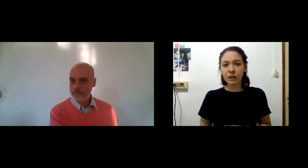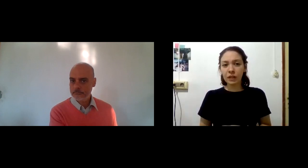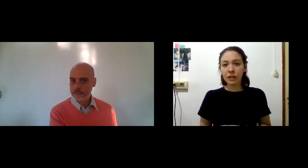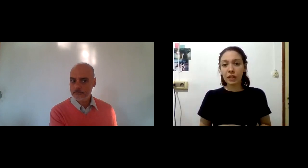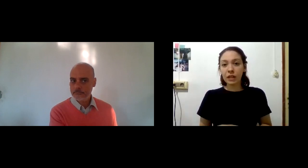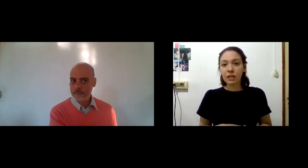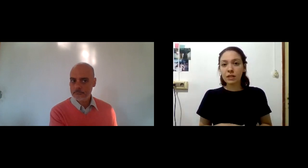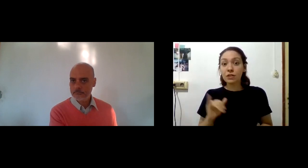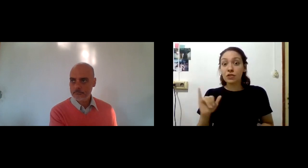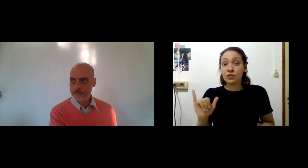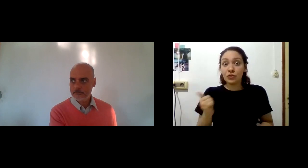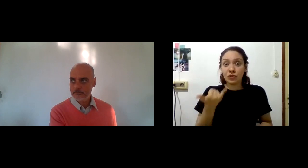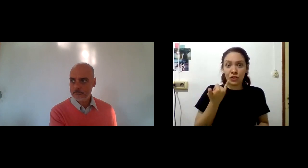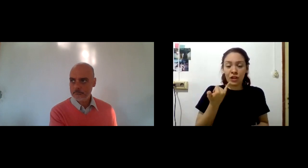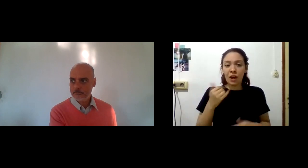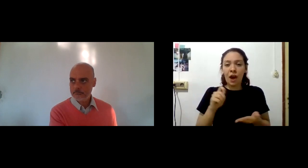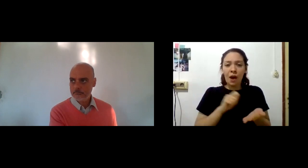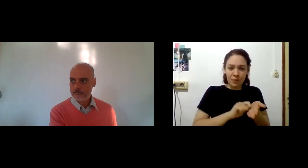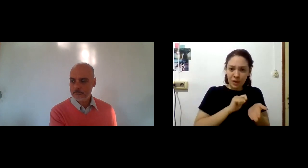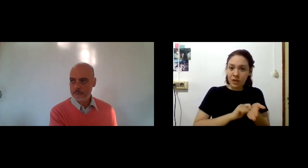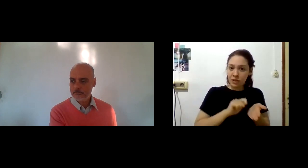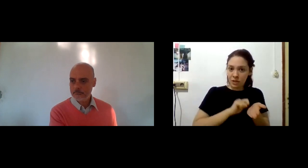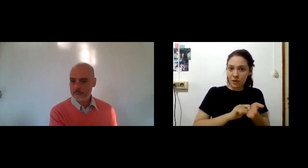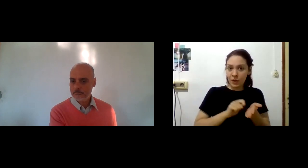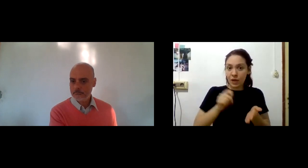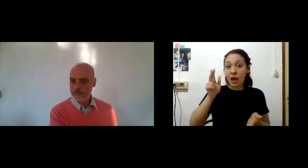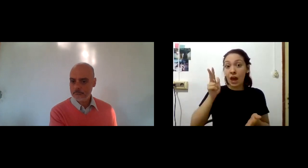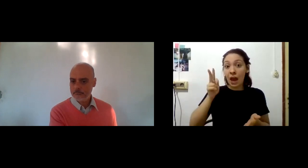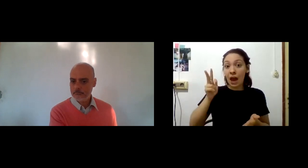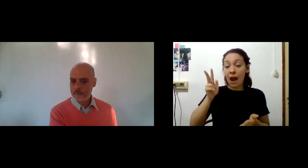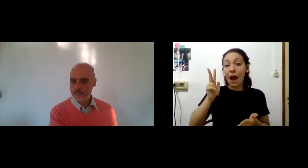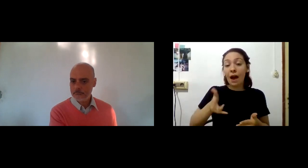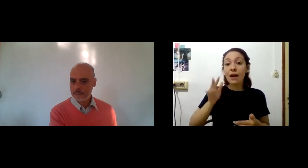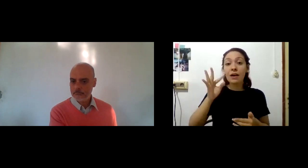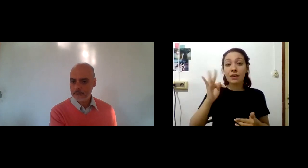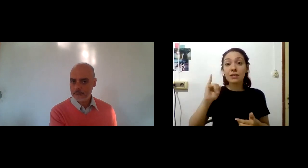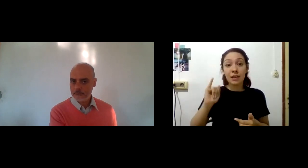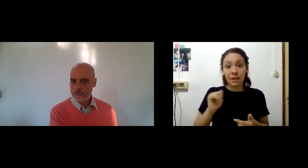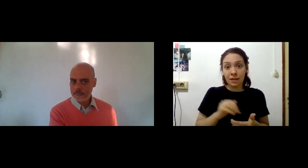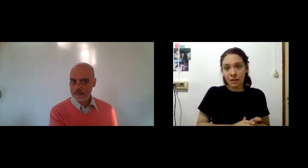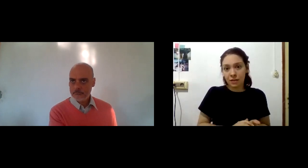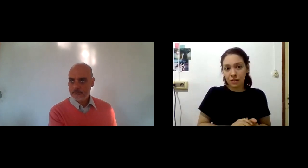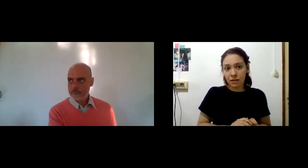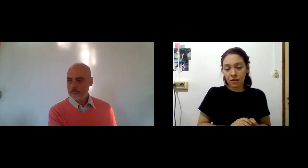algo también, pero no sé cómo, o sea, por eso te digo, me gustaría más información, porque en realidad,